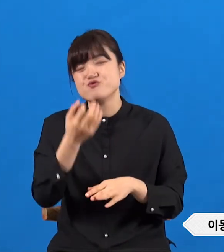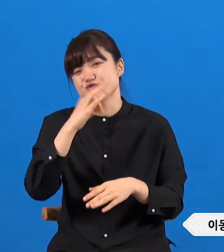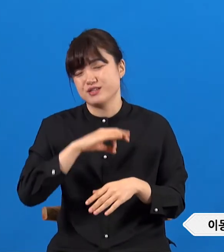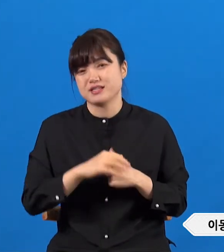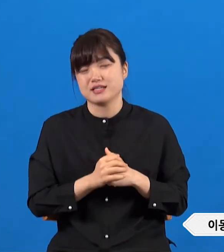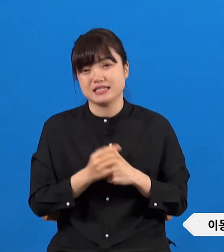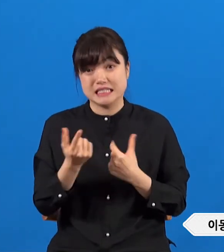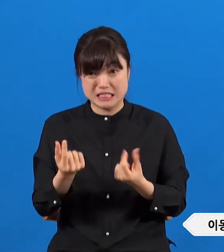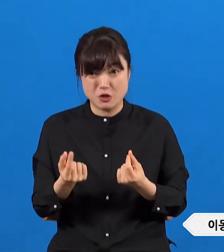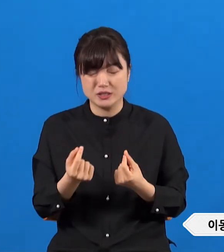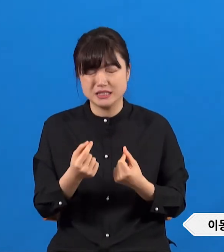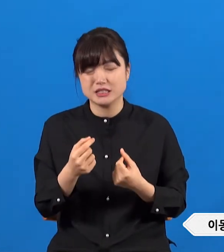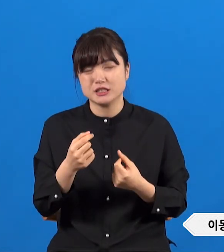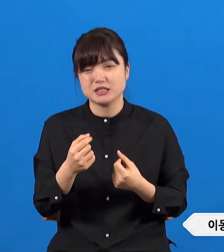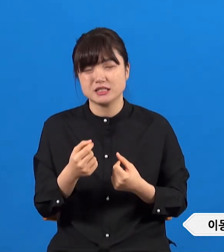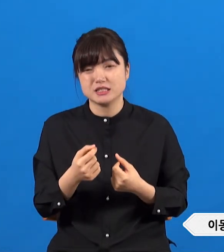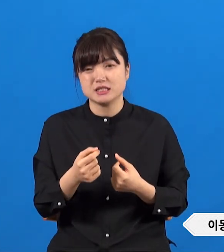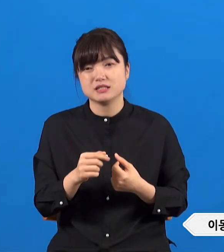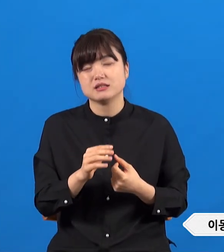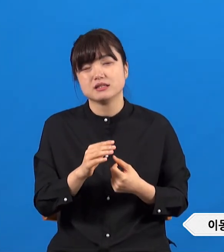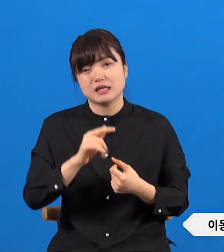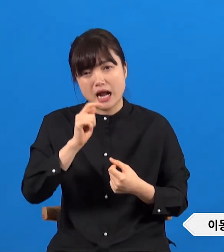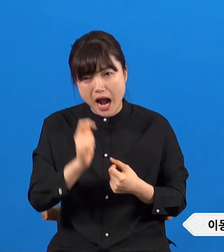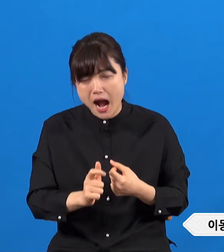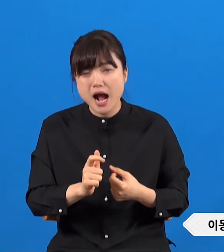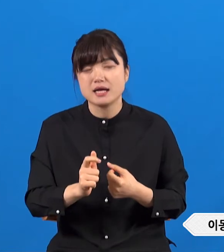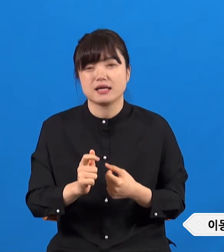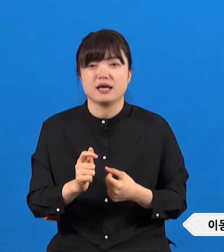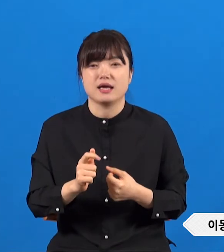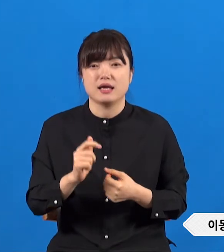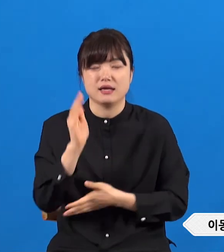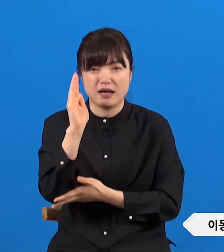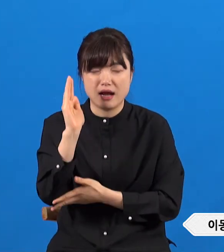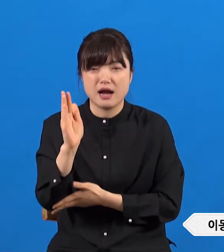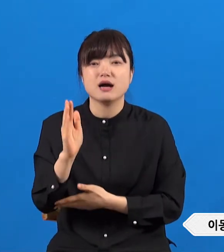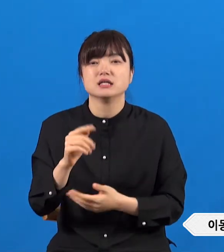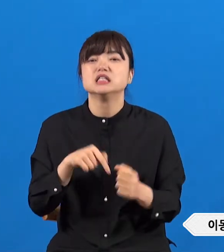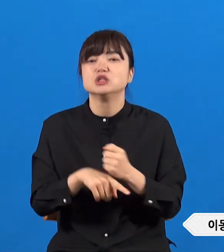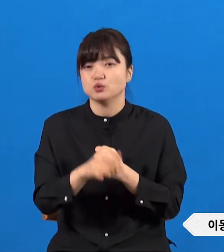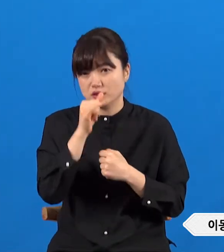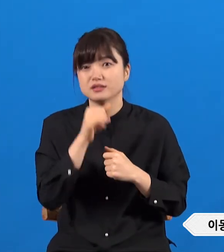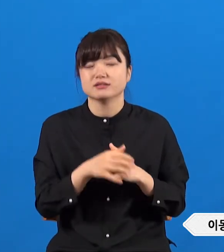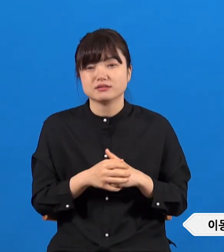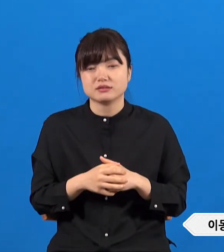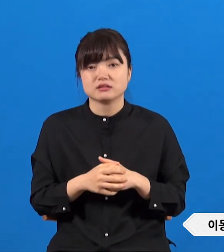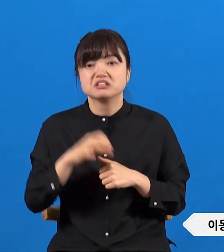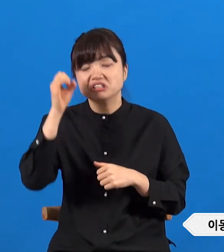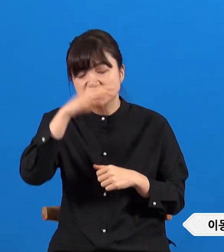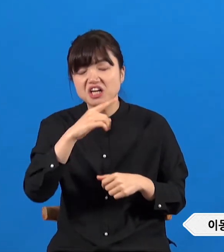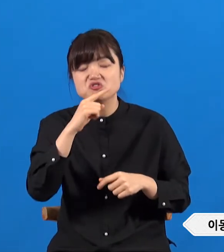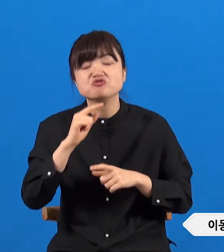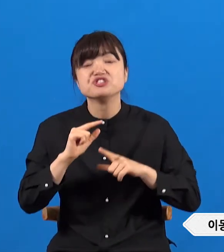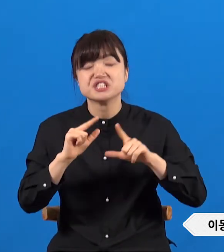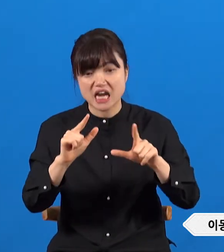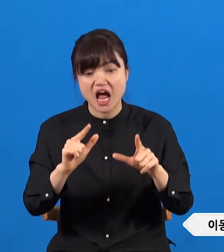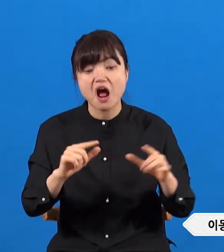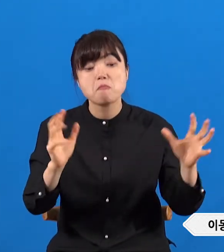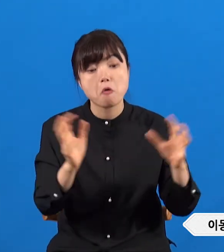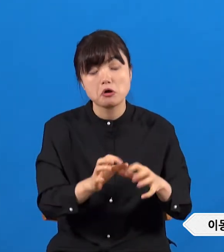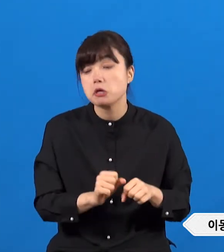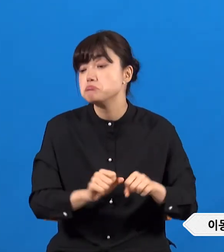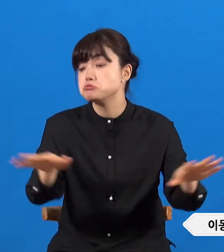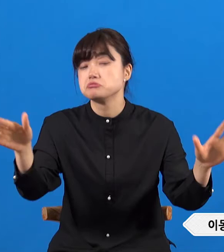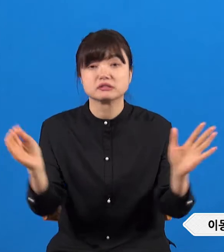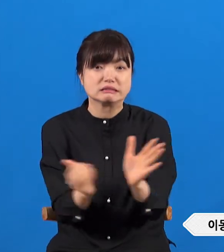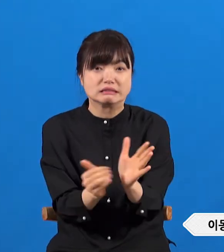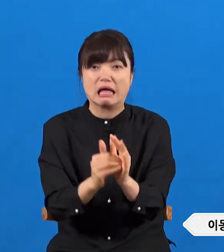그것이 우리 교회가 목장교회를 강조하고 있는 중요한 전통이요 이유인 것입니다. 그냥 주일날 모였다가